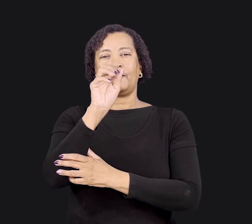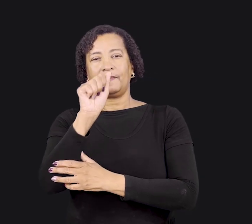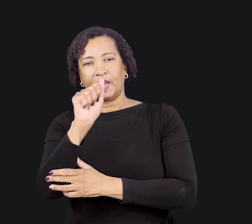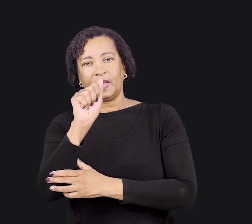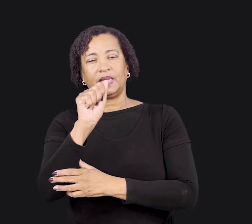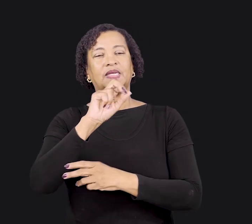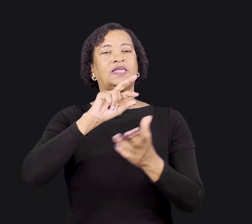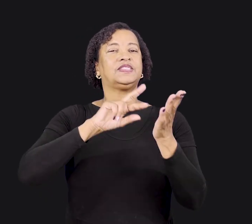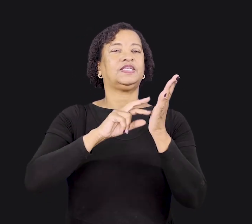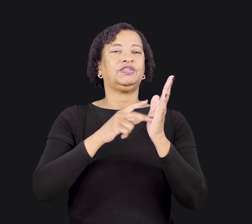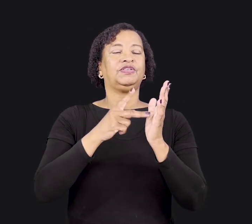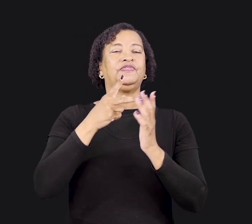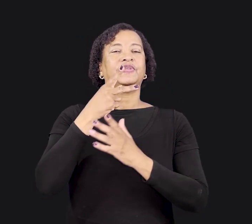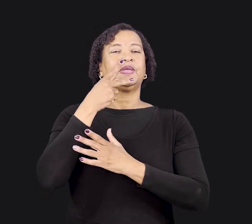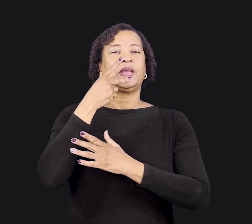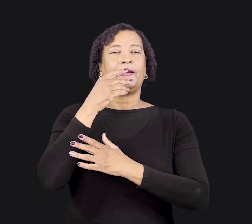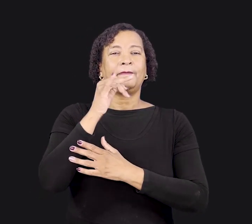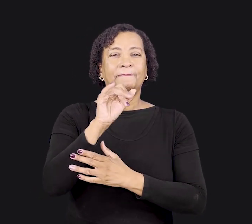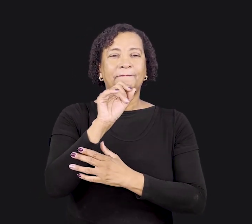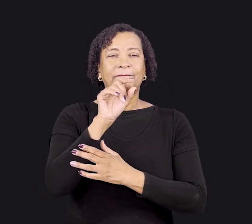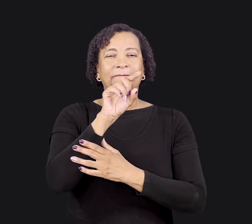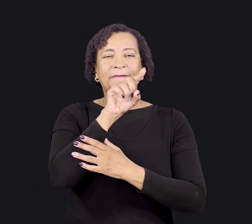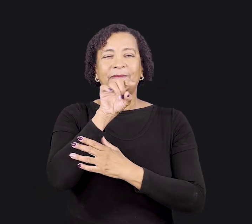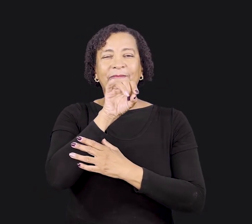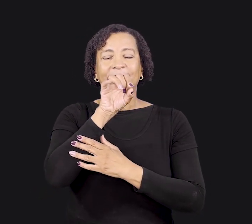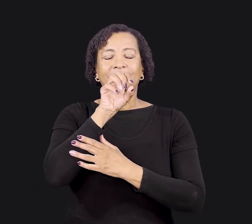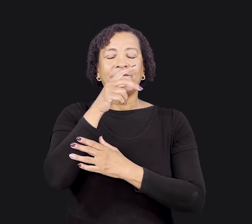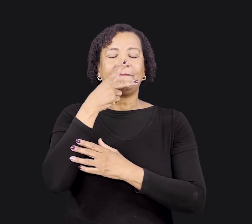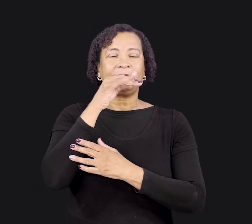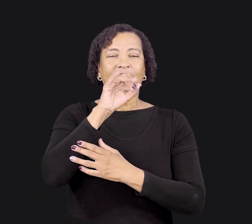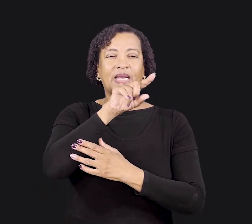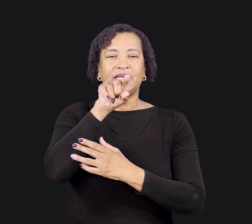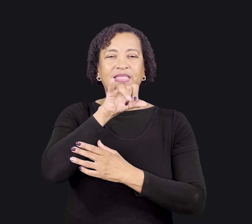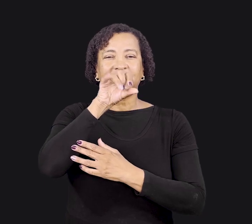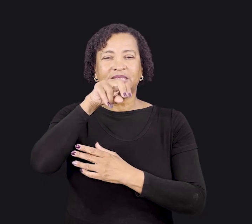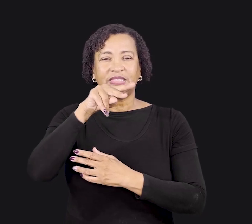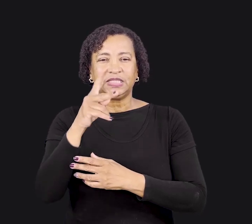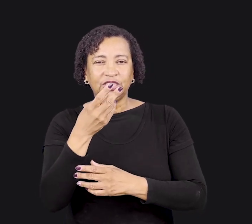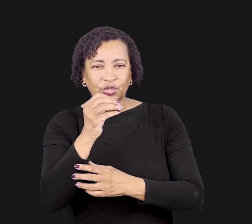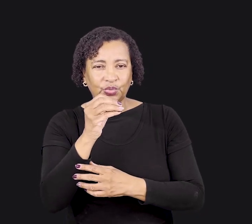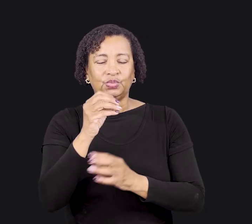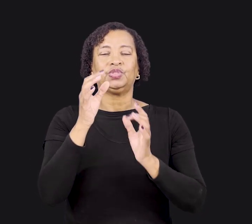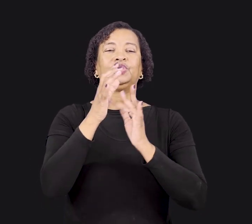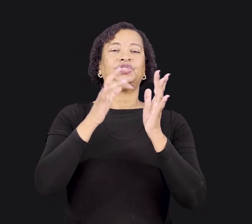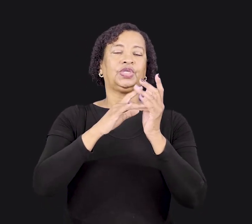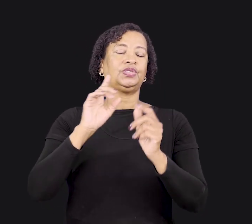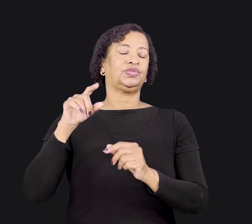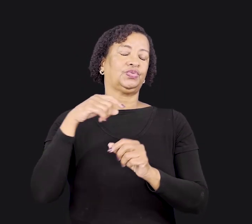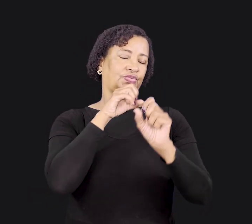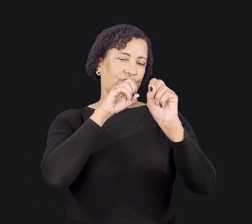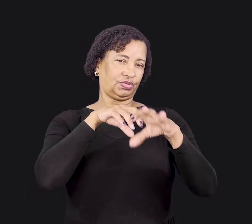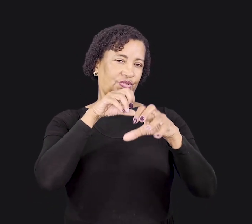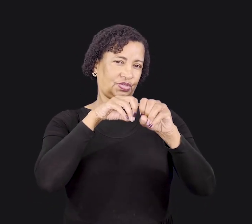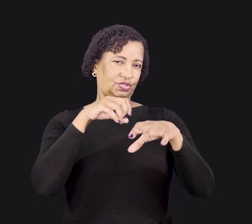paizinho. Tanto Paulo como Jesus nos ensinam a orar como filhos. Jesus nos ensinou a orar ao Deus